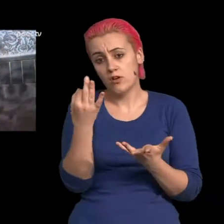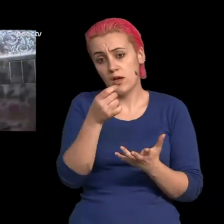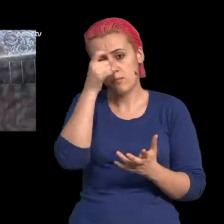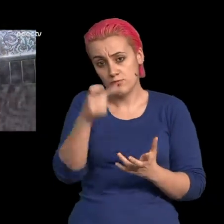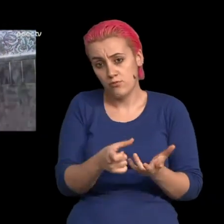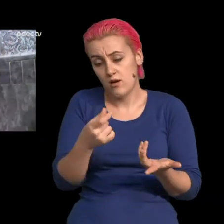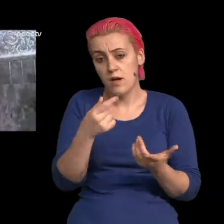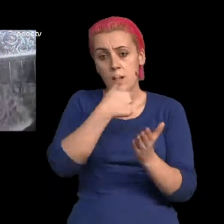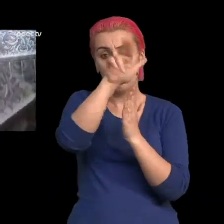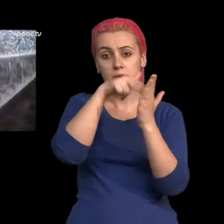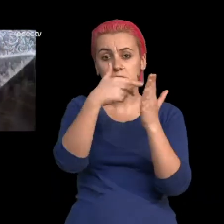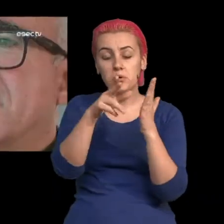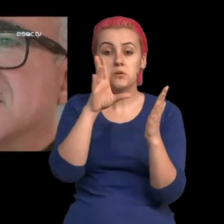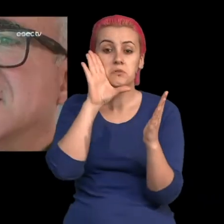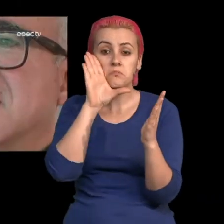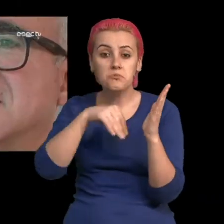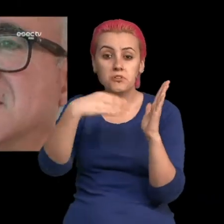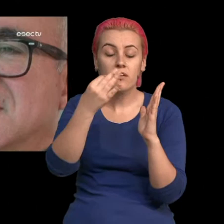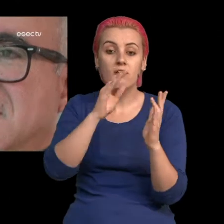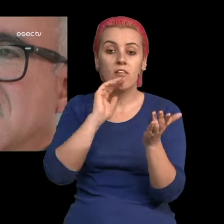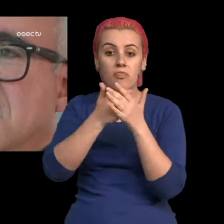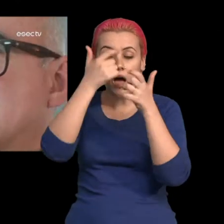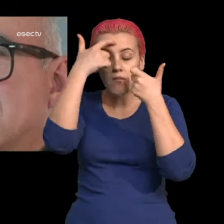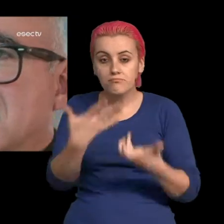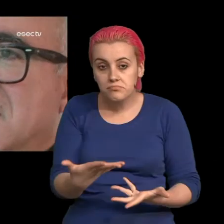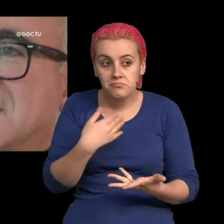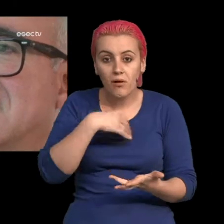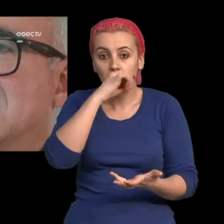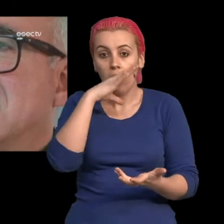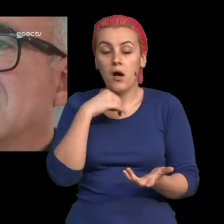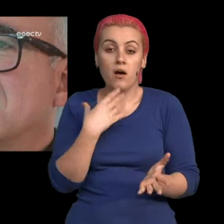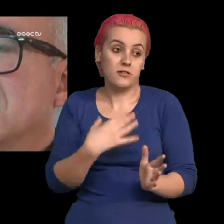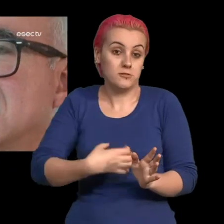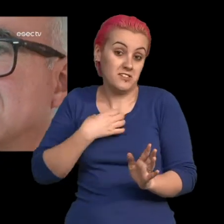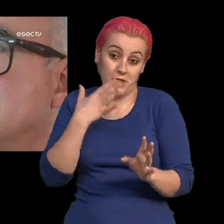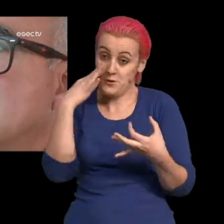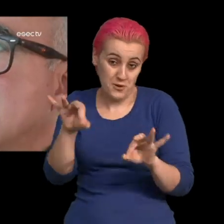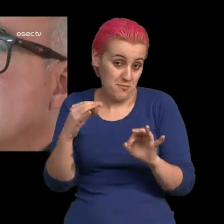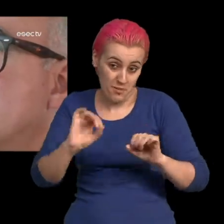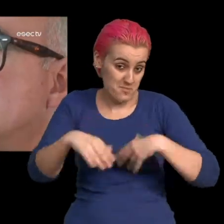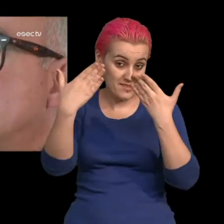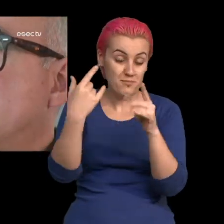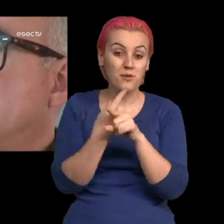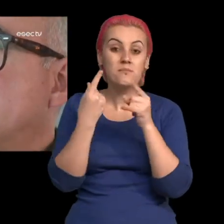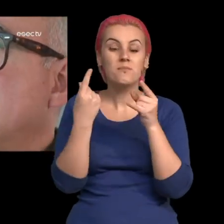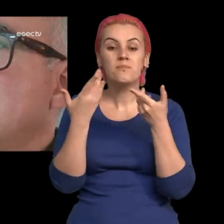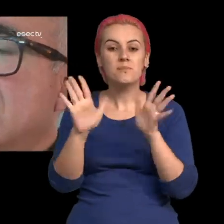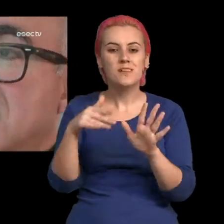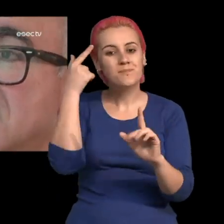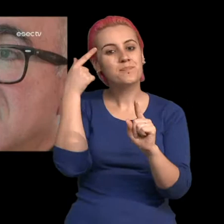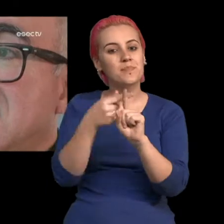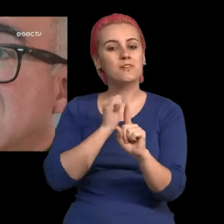Ciabra Santos. Não sei se terá havido alguma perplexidade, que eu acho absolutamente legítima no princípio, mas não houve de